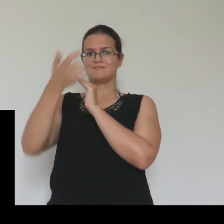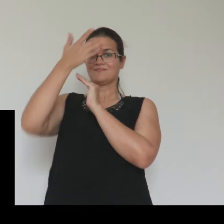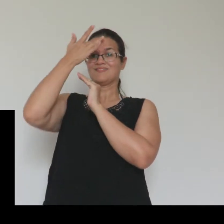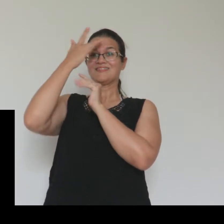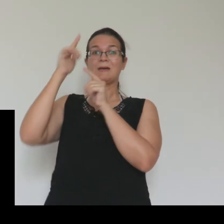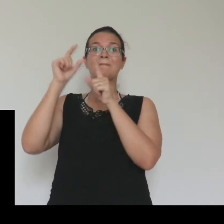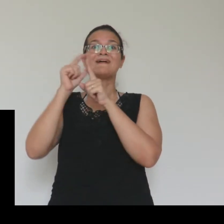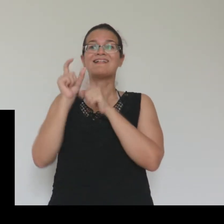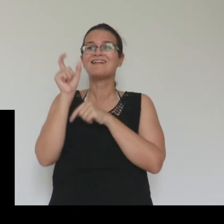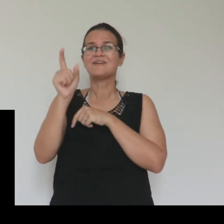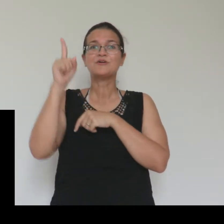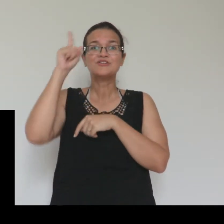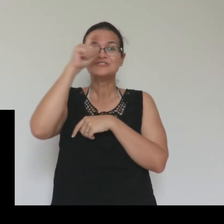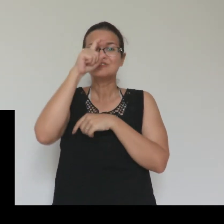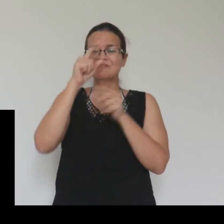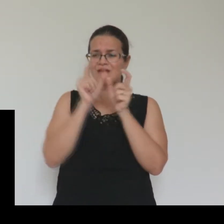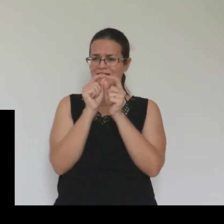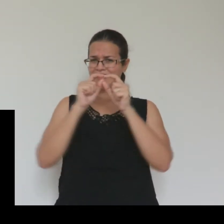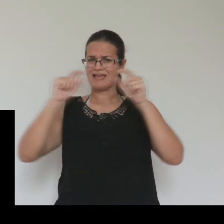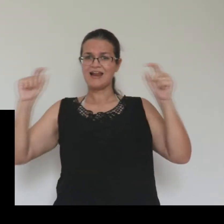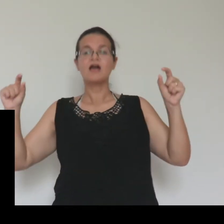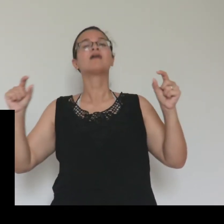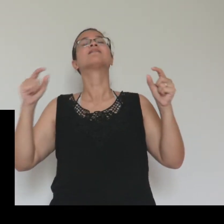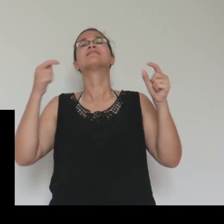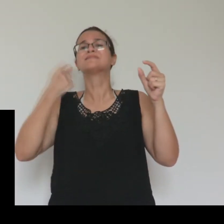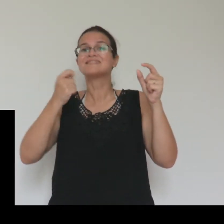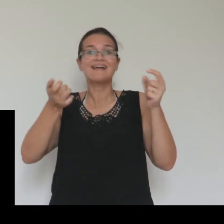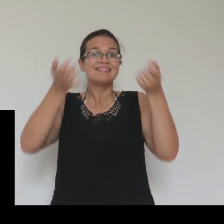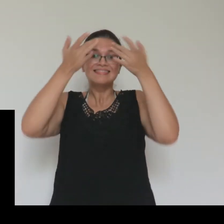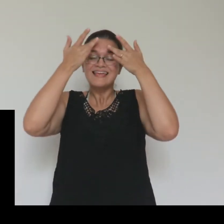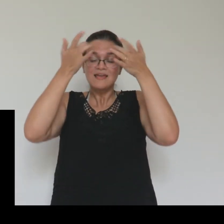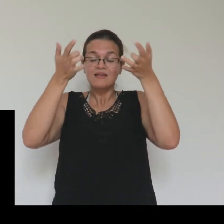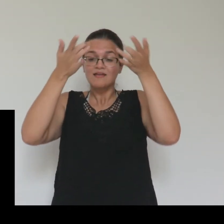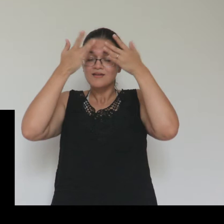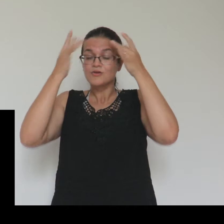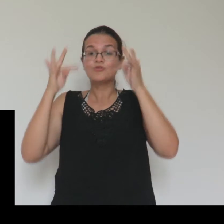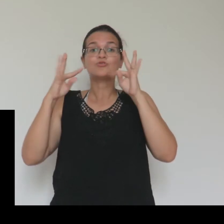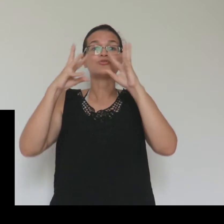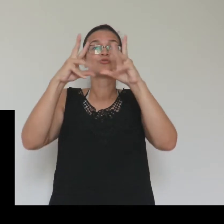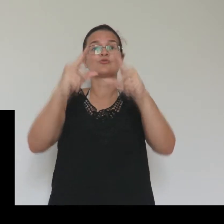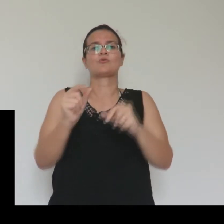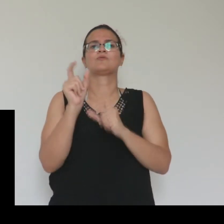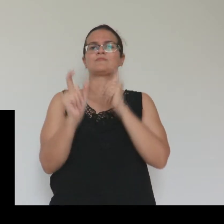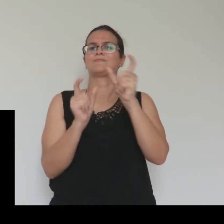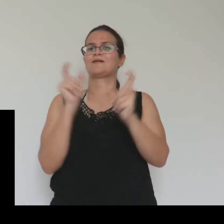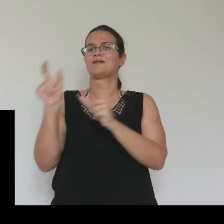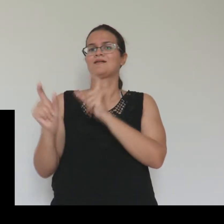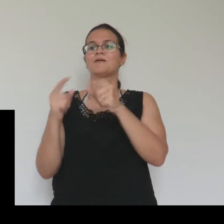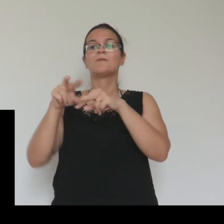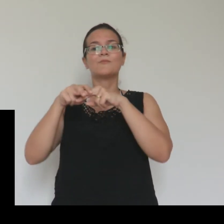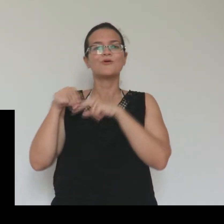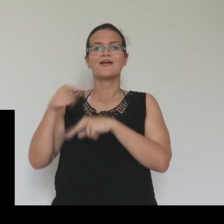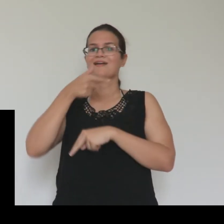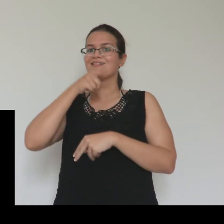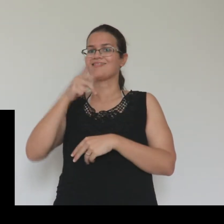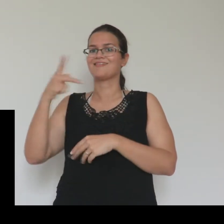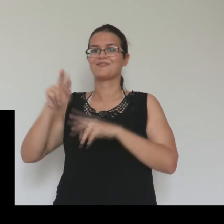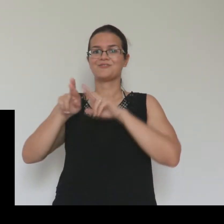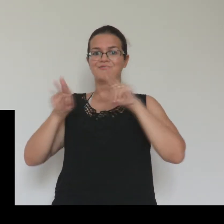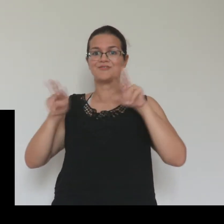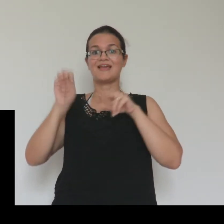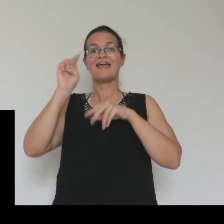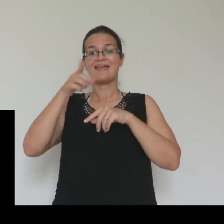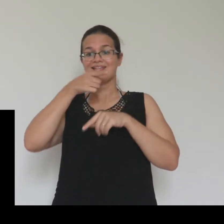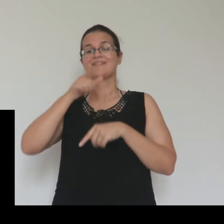dele não pronunciar, pelo fato dele não falar, a língua de sinais dele é outra, é uma língua visual. Então, ele tem que decorar essa palavra. Então, por isso que o surdo tem